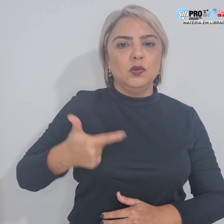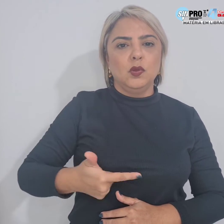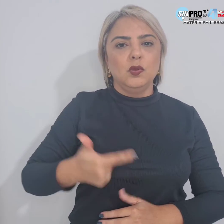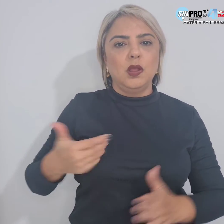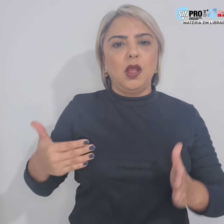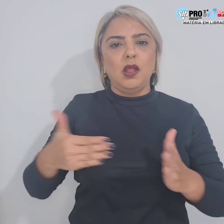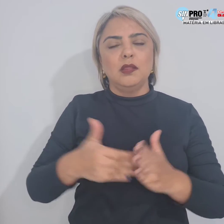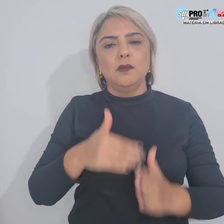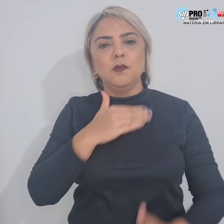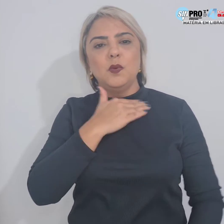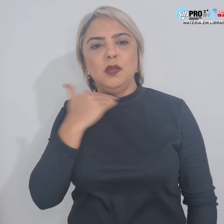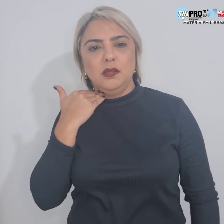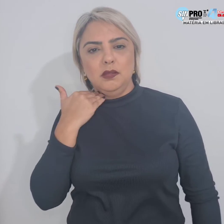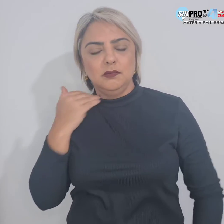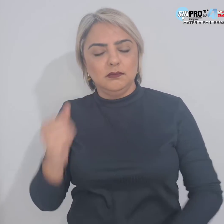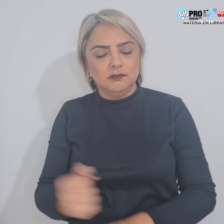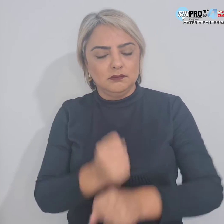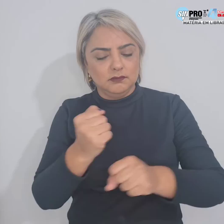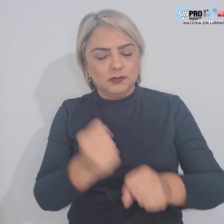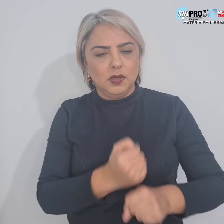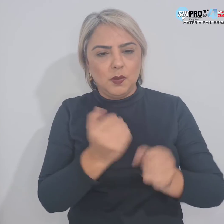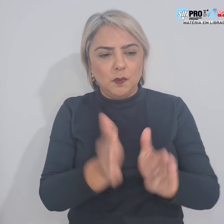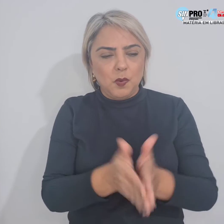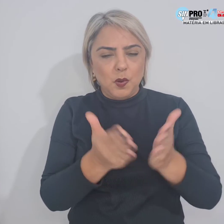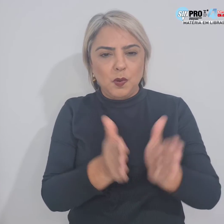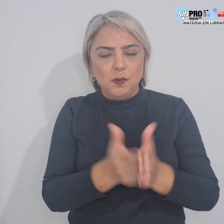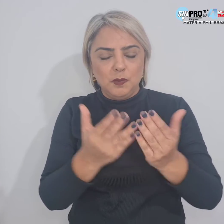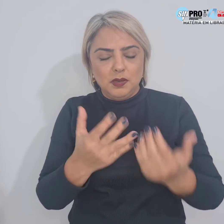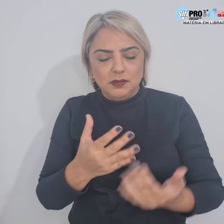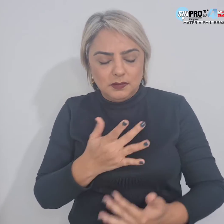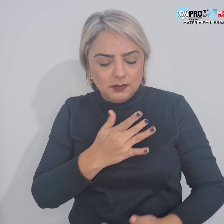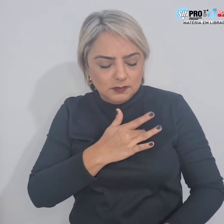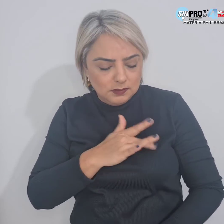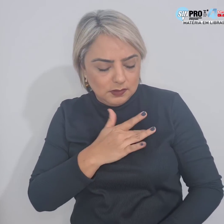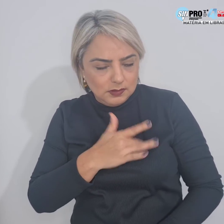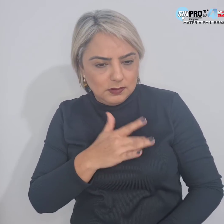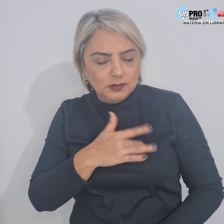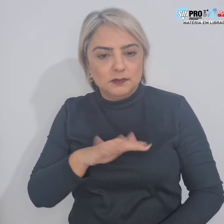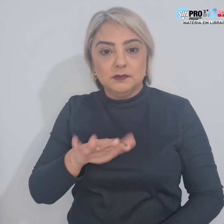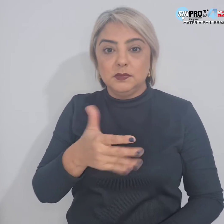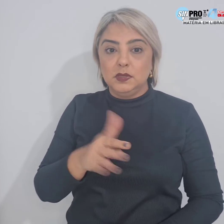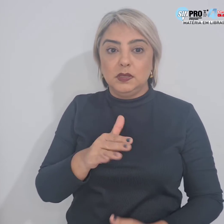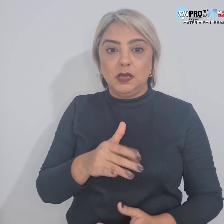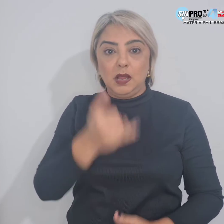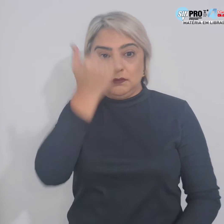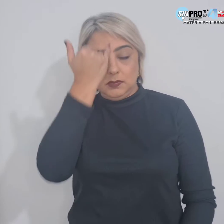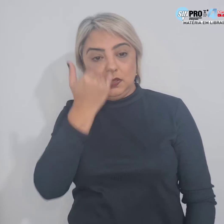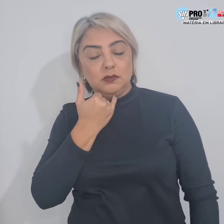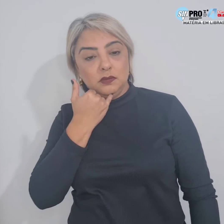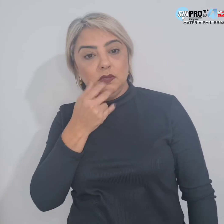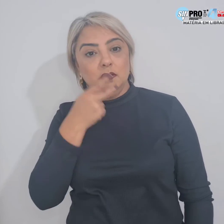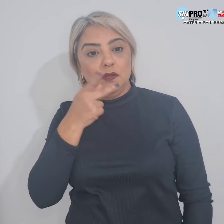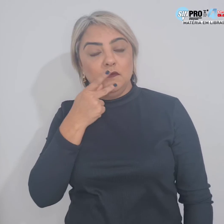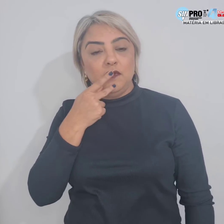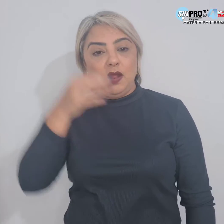anos até a sua morte. Pobreza e compaixão era mais ou menos o perfil que se contam de Santa Zita.